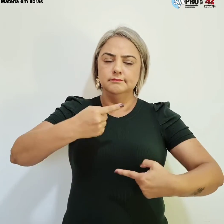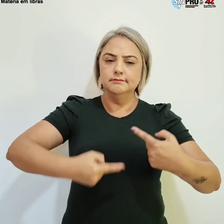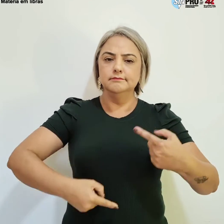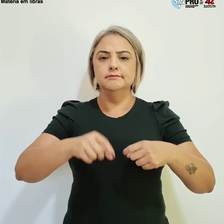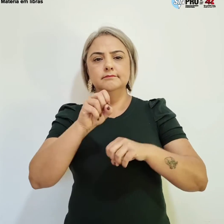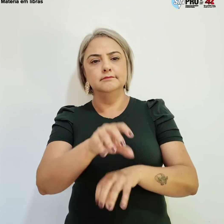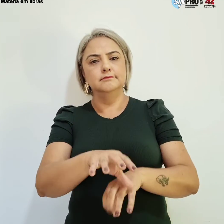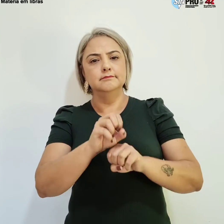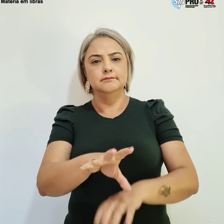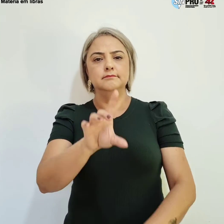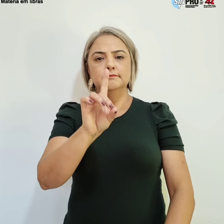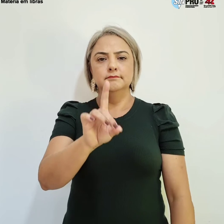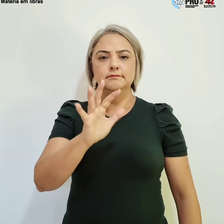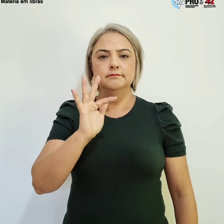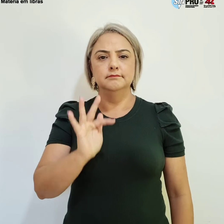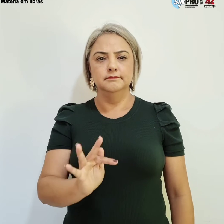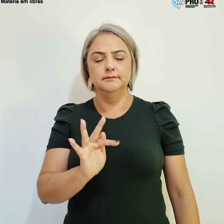do Distrito Federal, afirma.